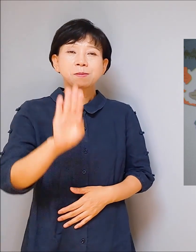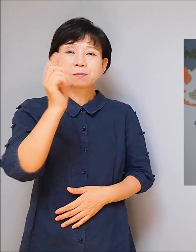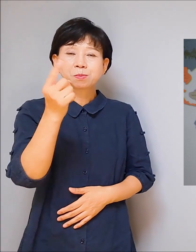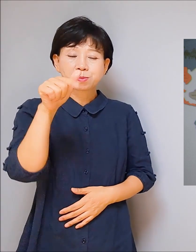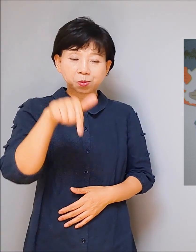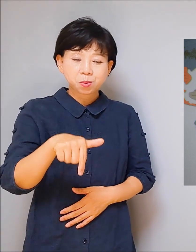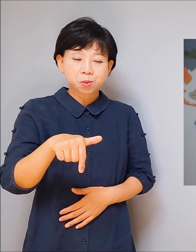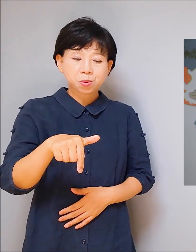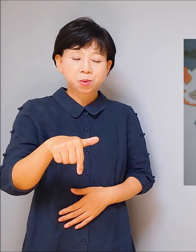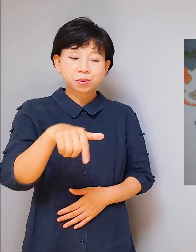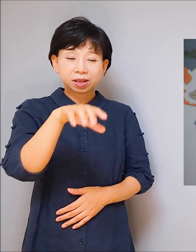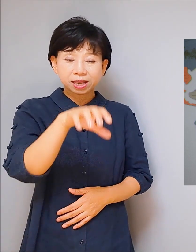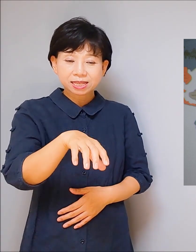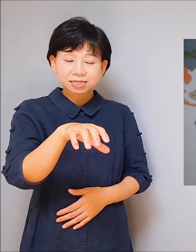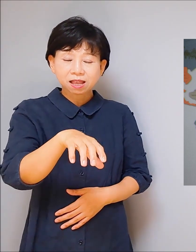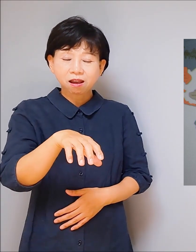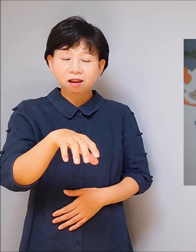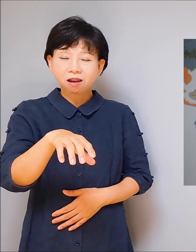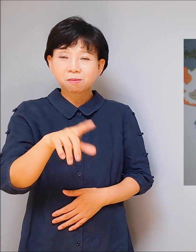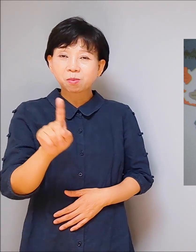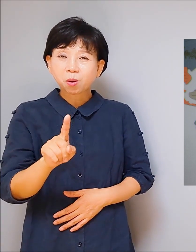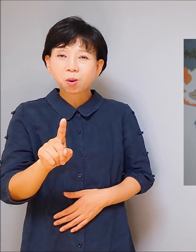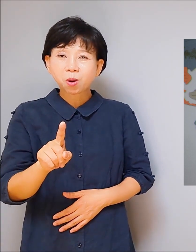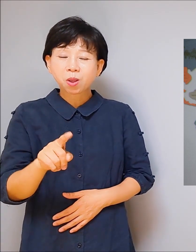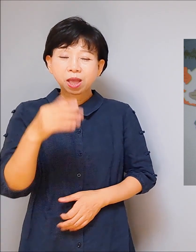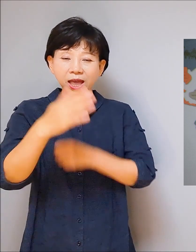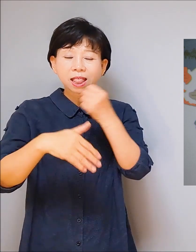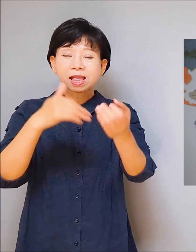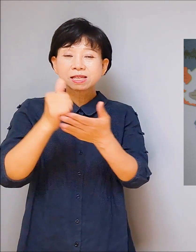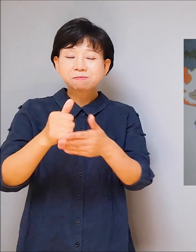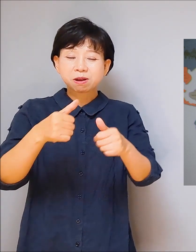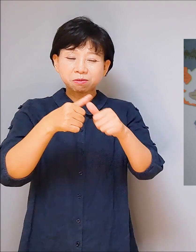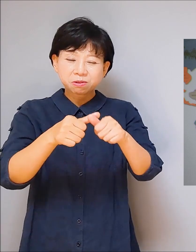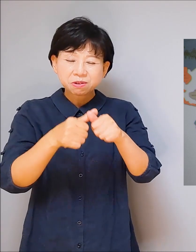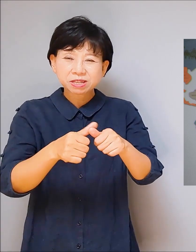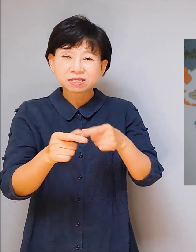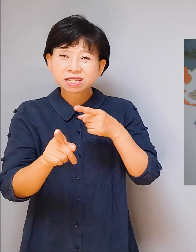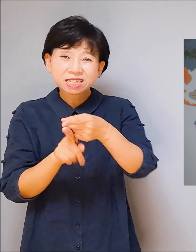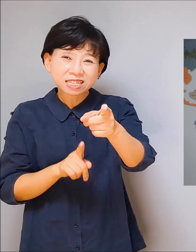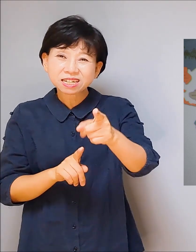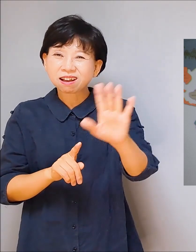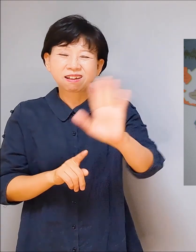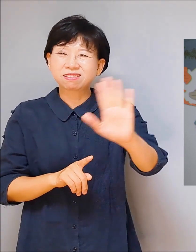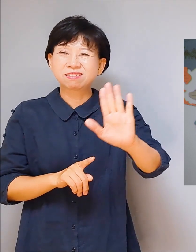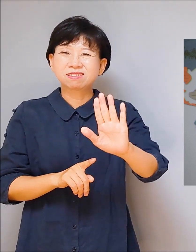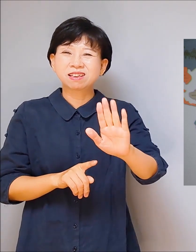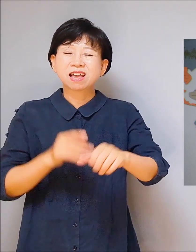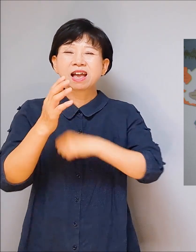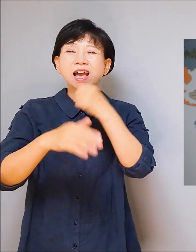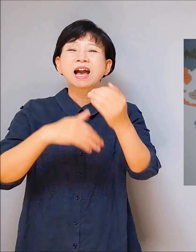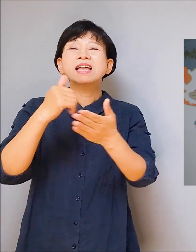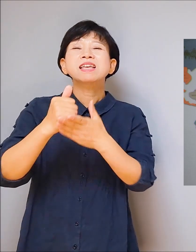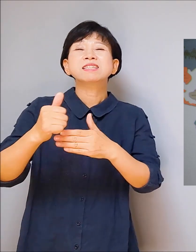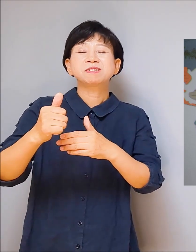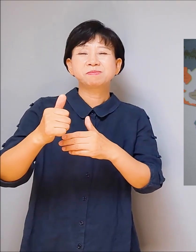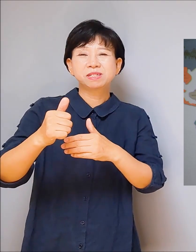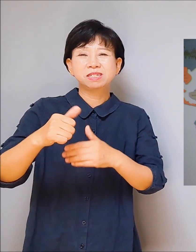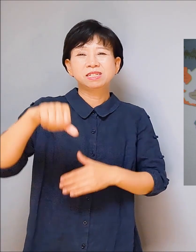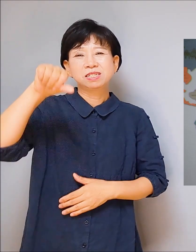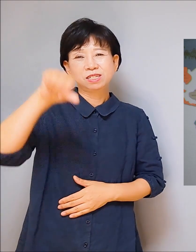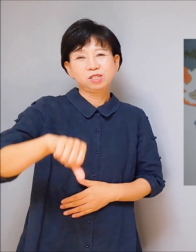아니에요. 하나님이 져주신 거죠. 하나님의 아들 독생자 예수 그리스도를 우리의 죄 때문에